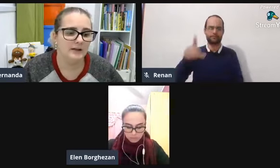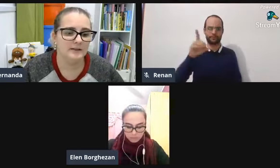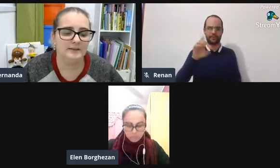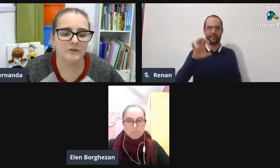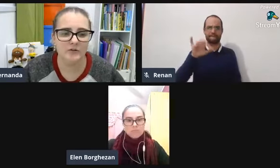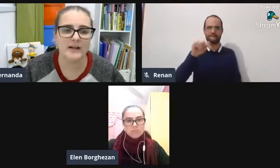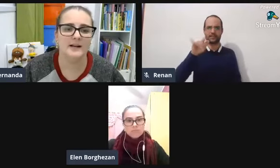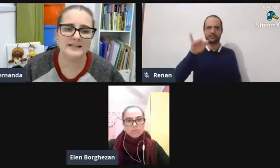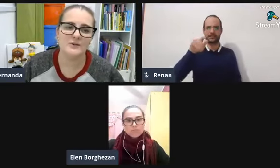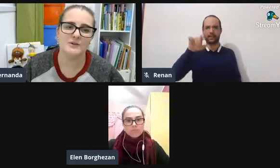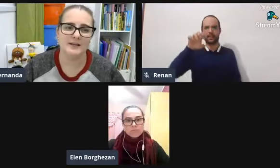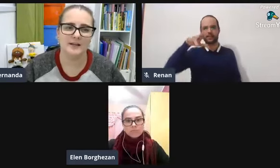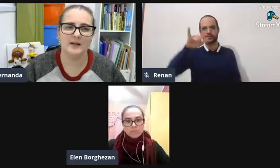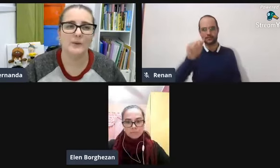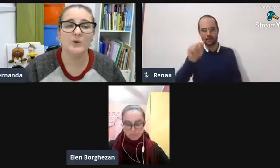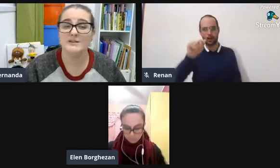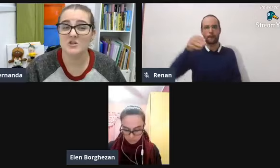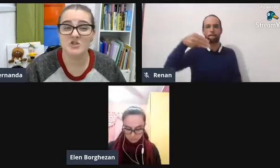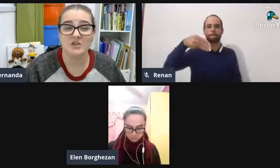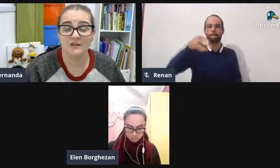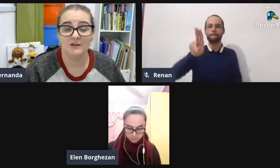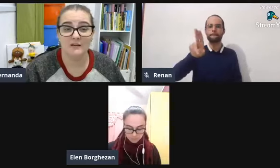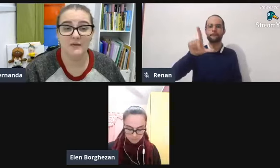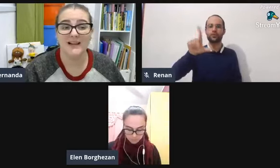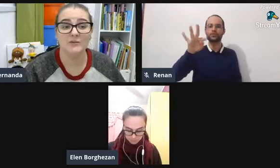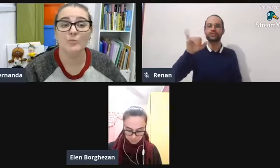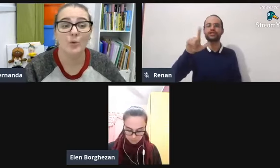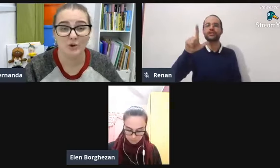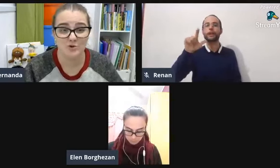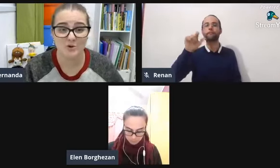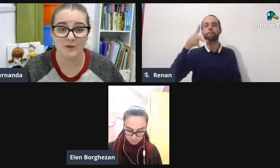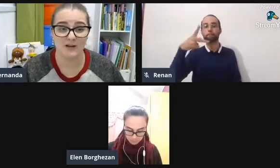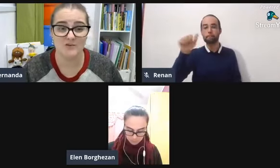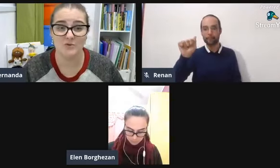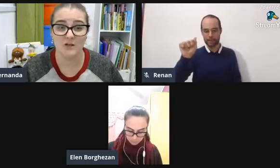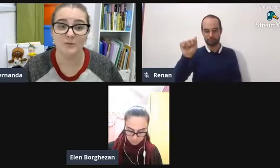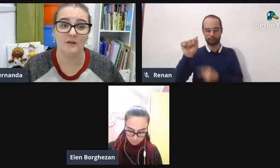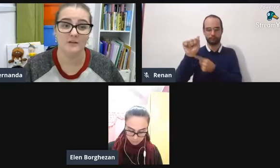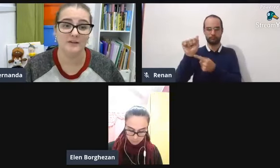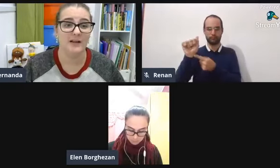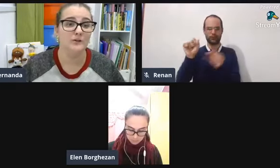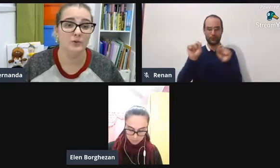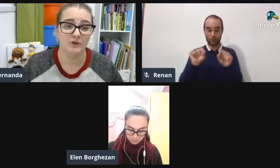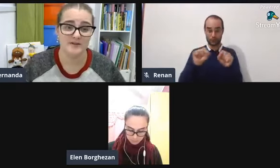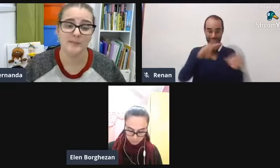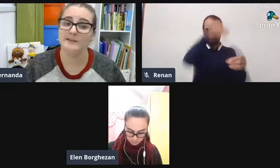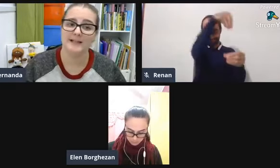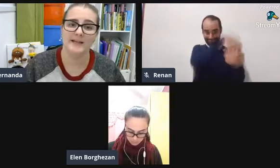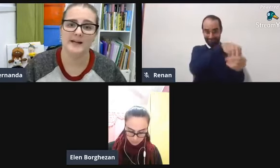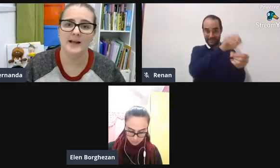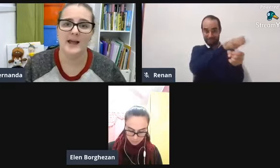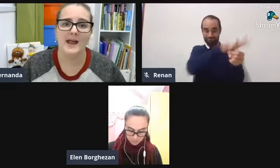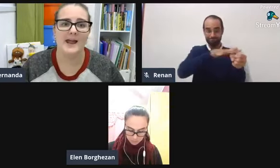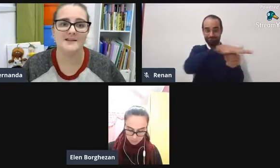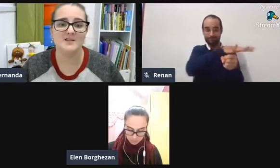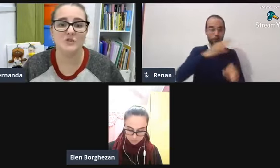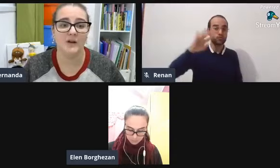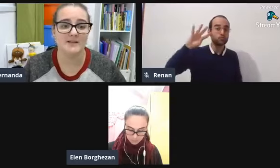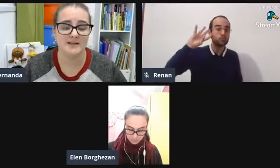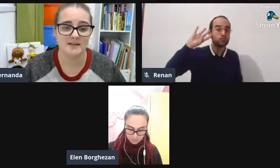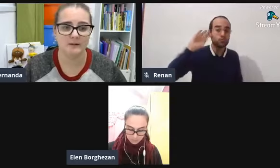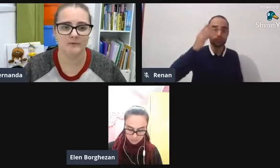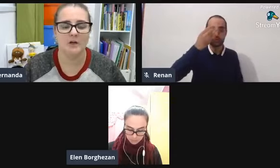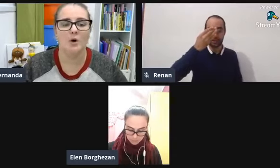Então, dentro da área da surdo-cegueira, é uma coisa que a gente tem falado muito sobre isso, e eu tenho levantado muito essa bandeira, é